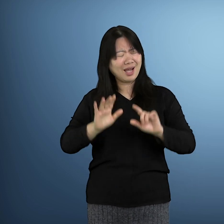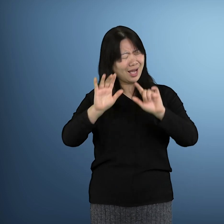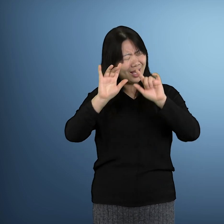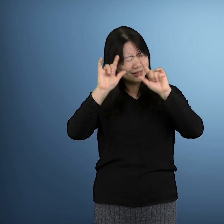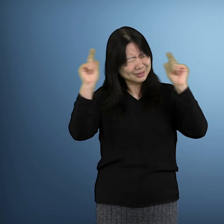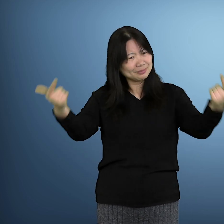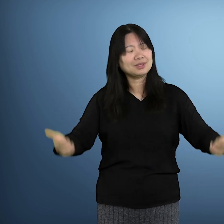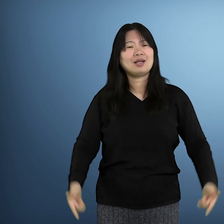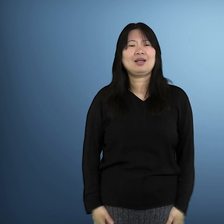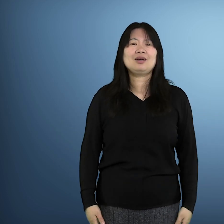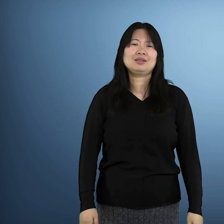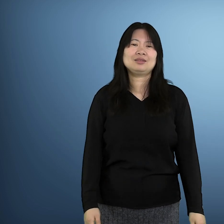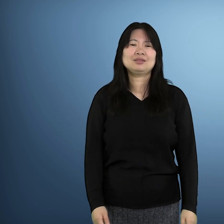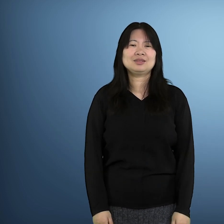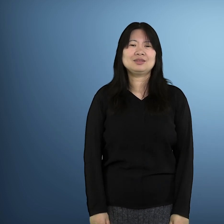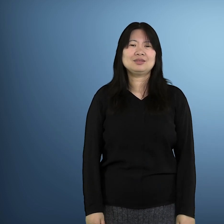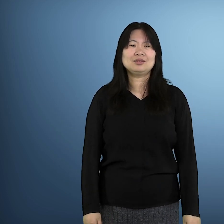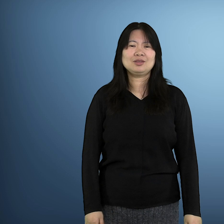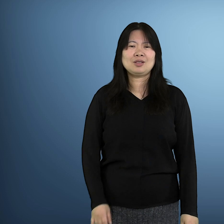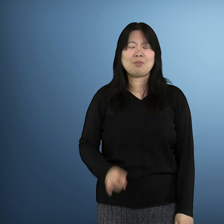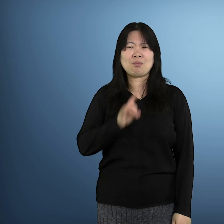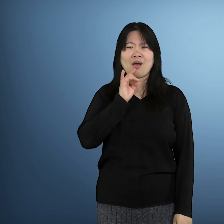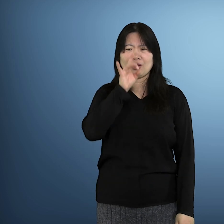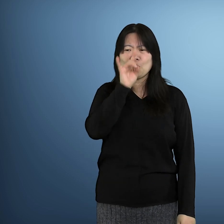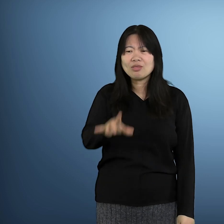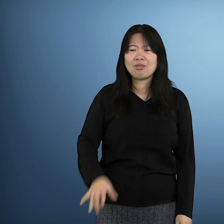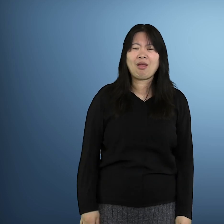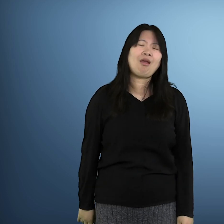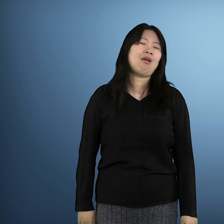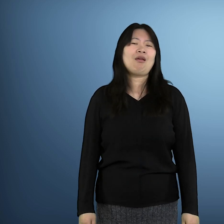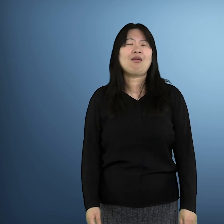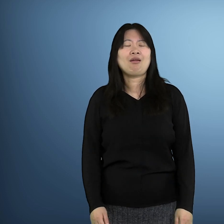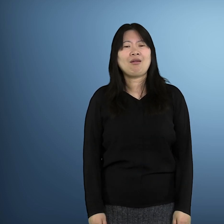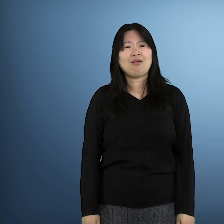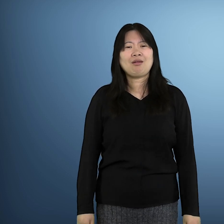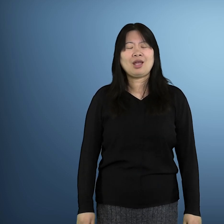아니요. 그런 막말이 어디 있어요.